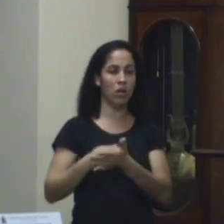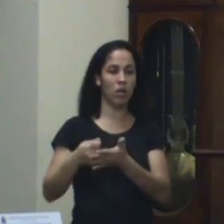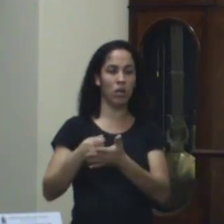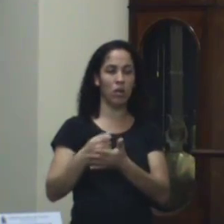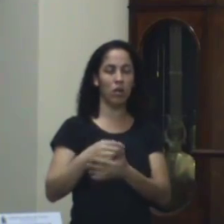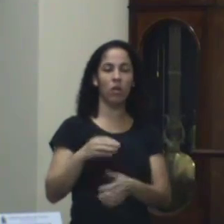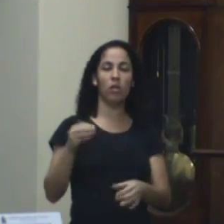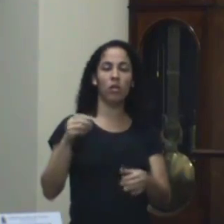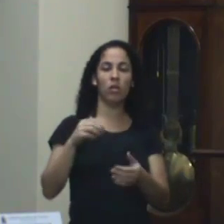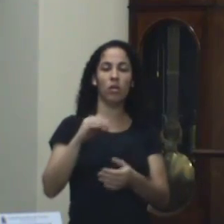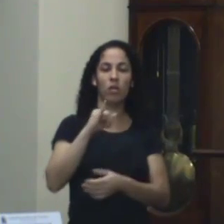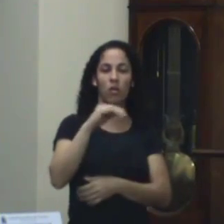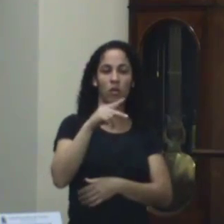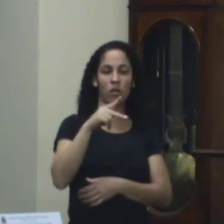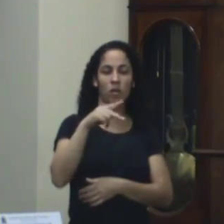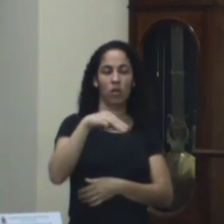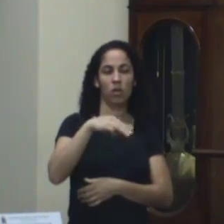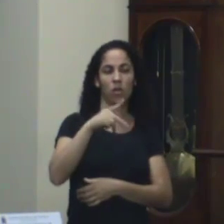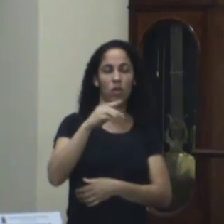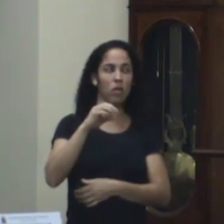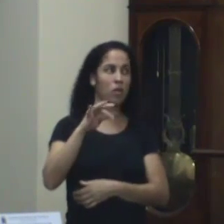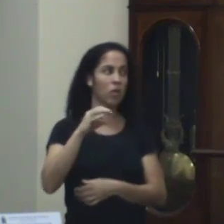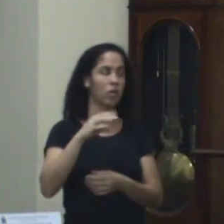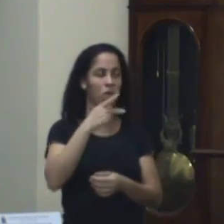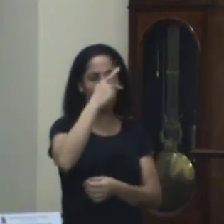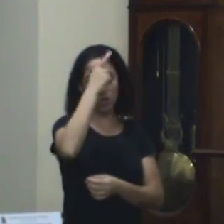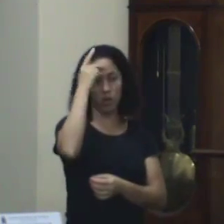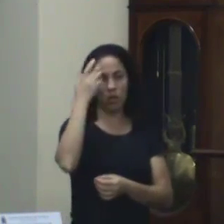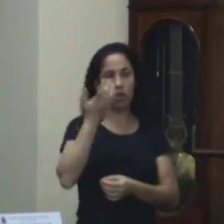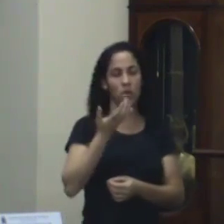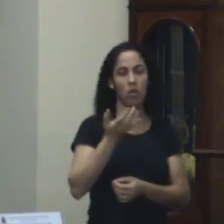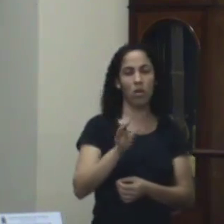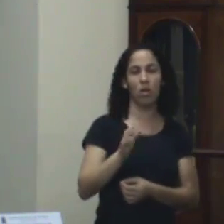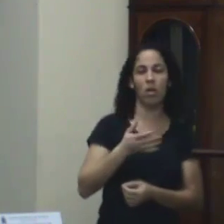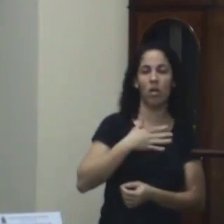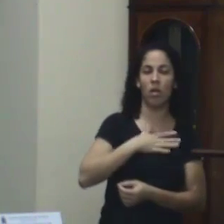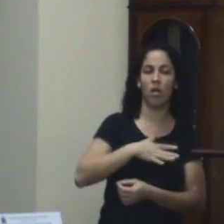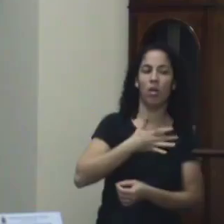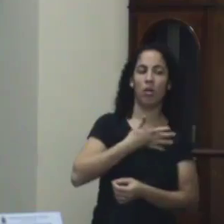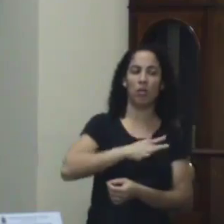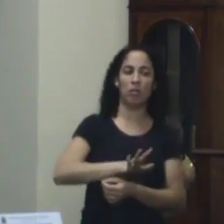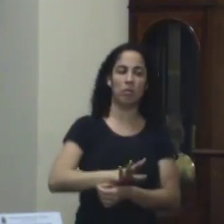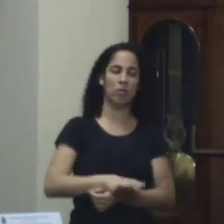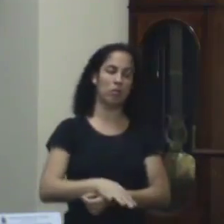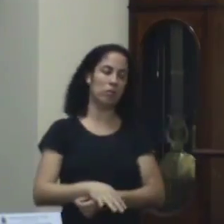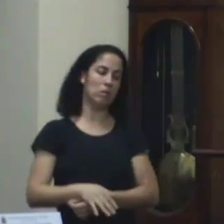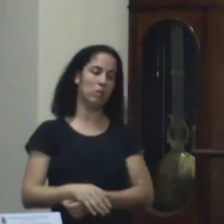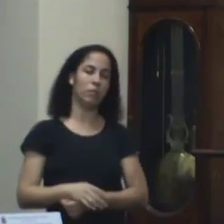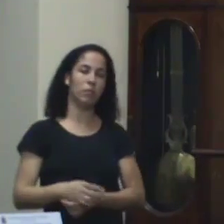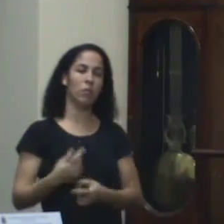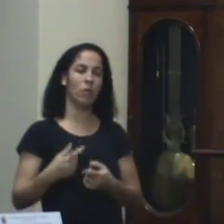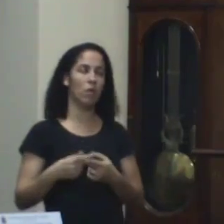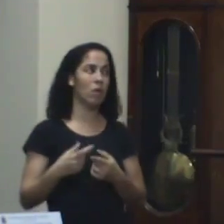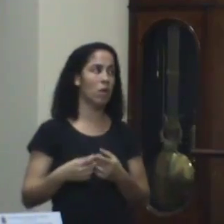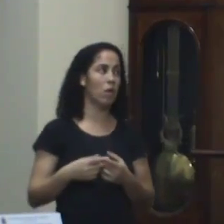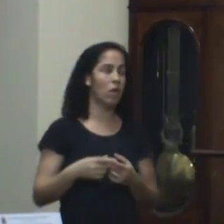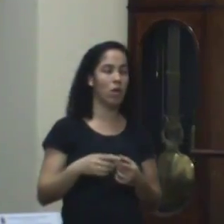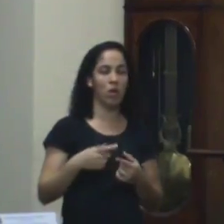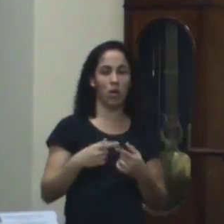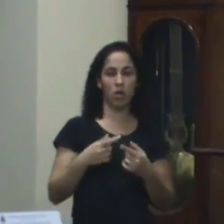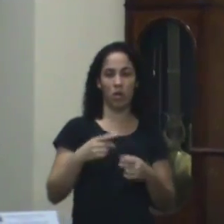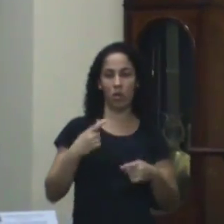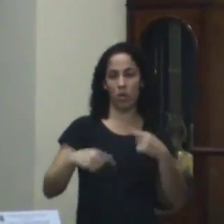impostos. As pessoas hoje em dia estão indignadas, insatisfeitas, porque não deixa de ser